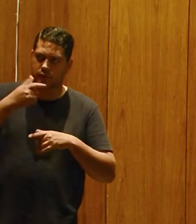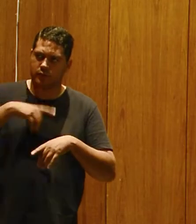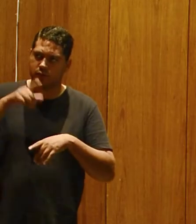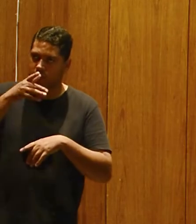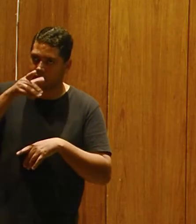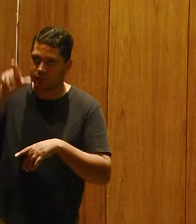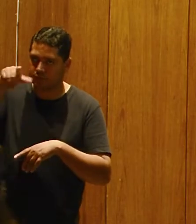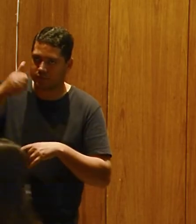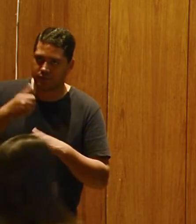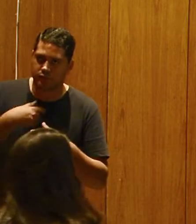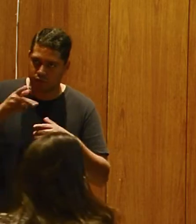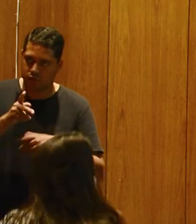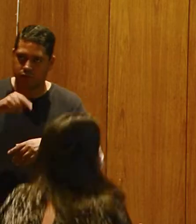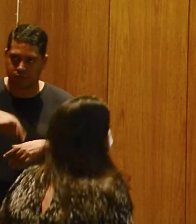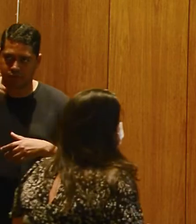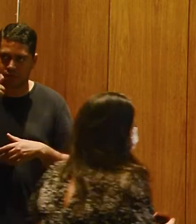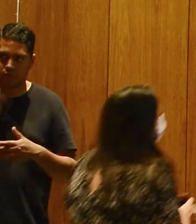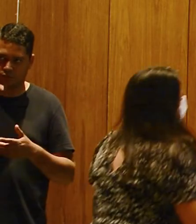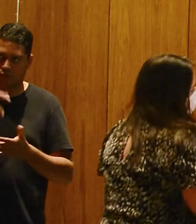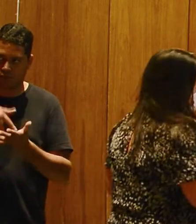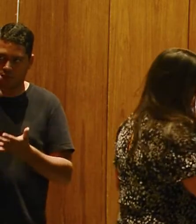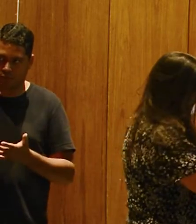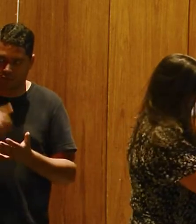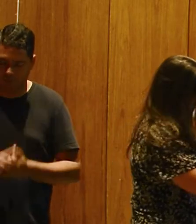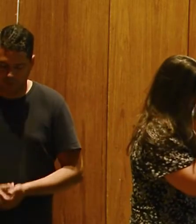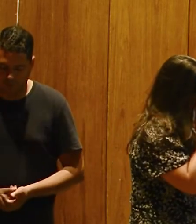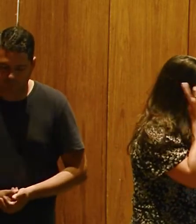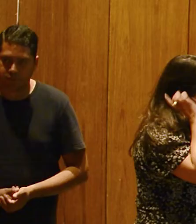O passador de slide tá aqui, tá? Vamos lá.